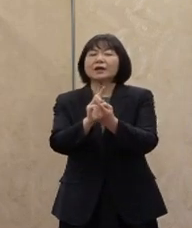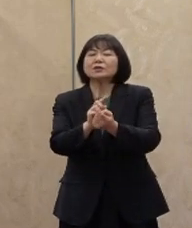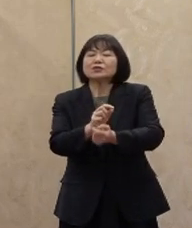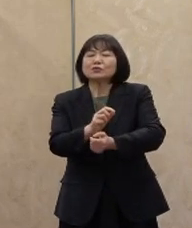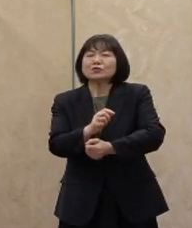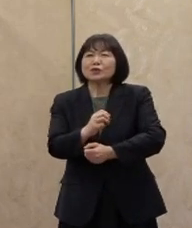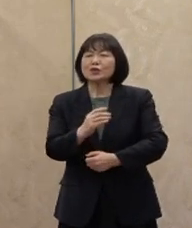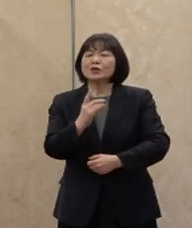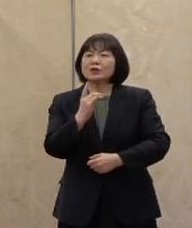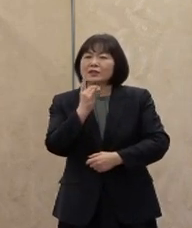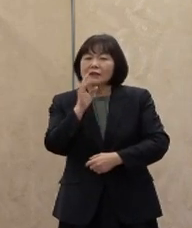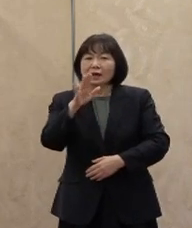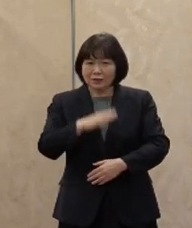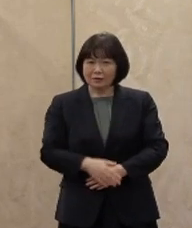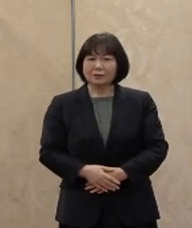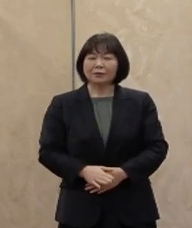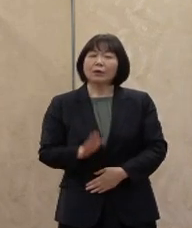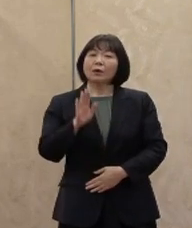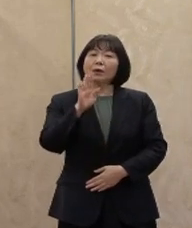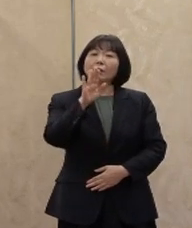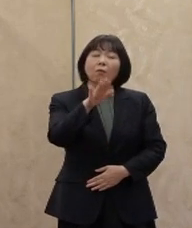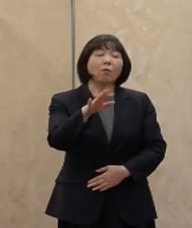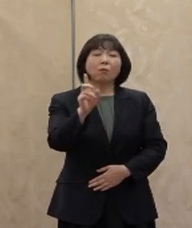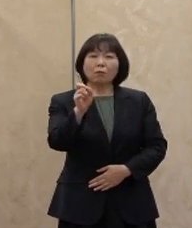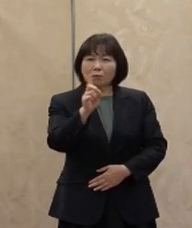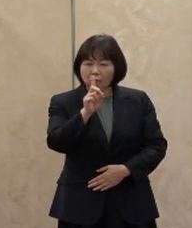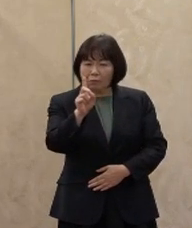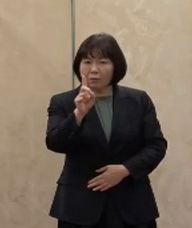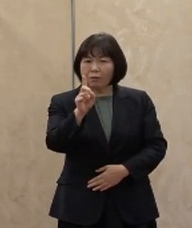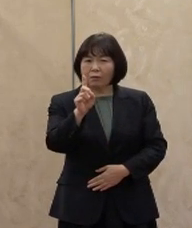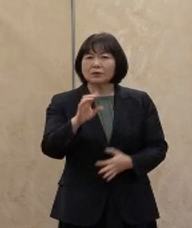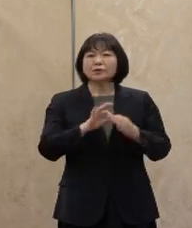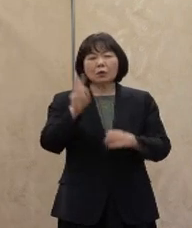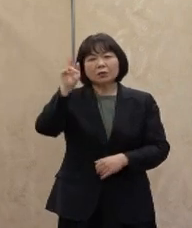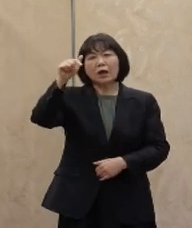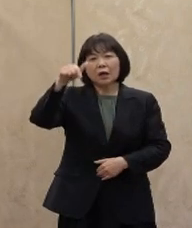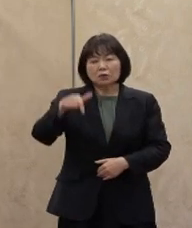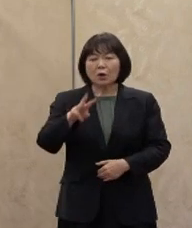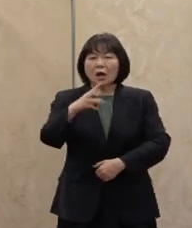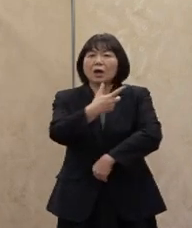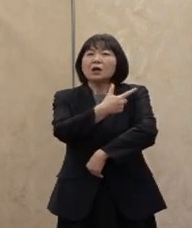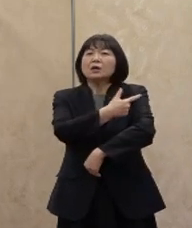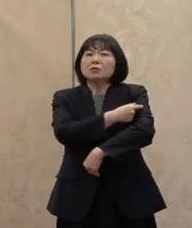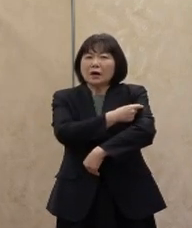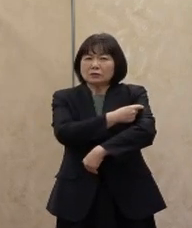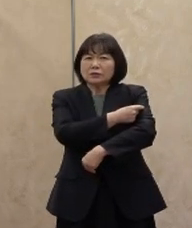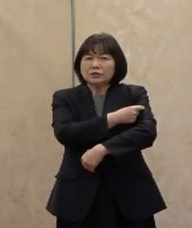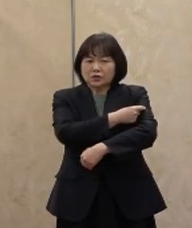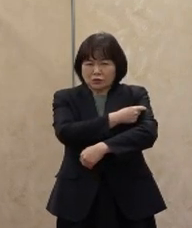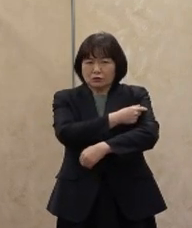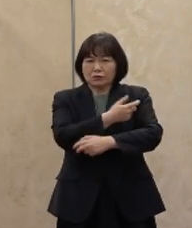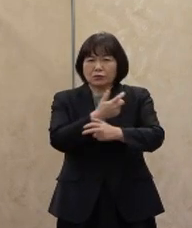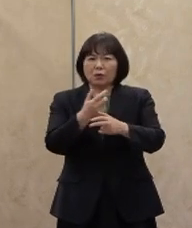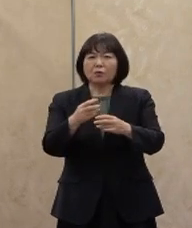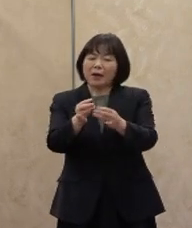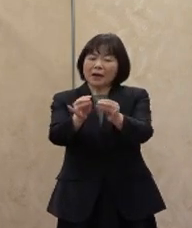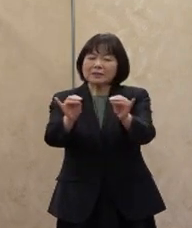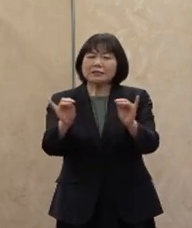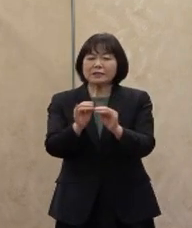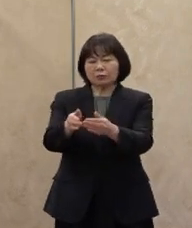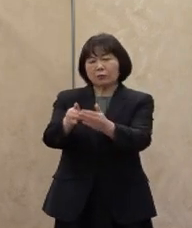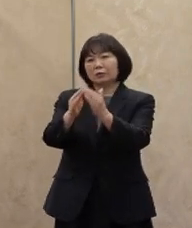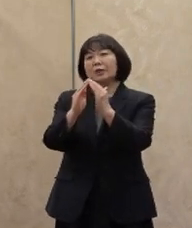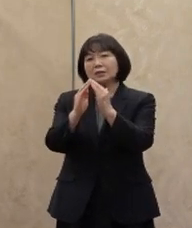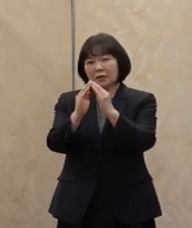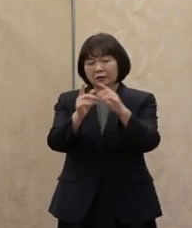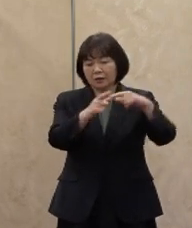。で、今後どうしていくかということに関して、もう大阪府ではワクチンの専任チームを立ち上げまして、特に市